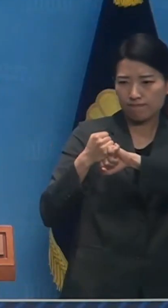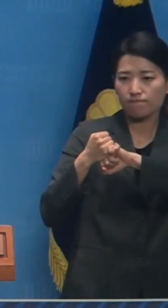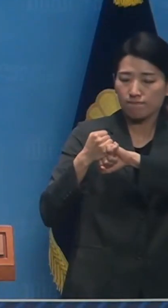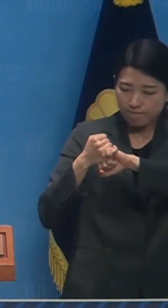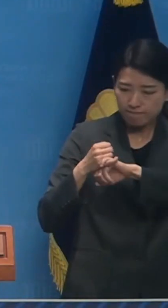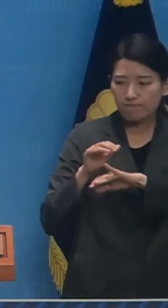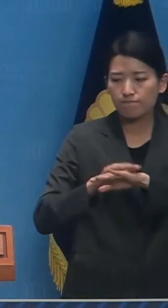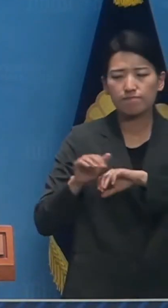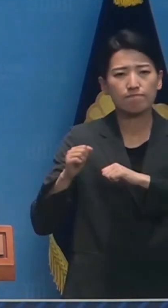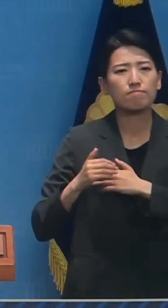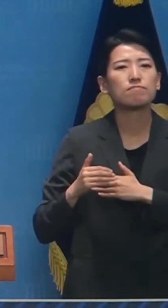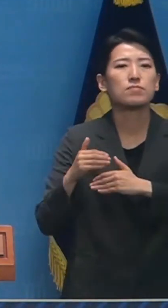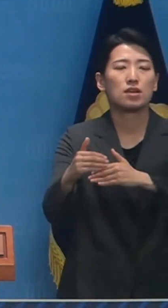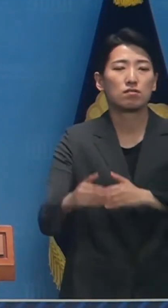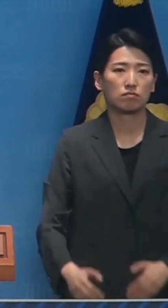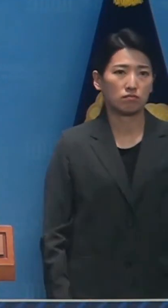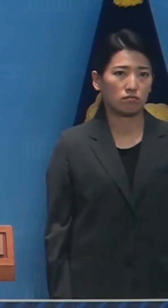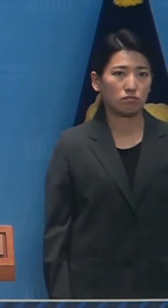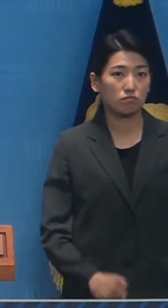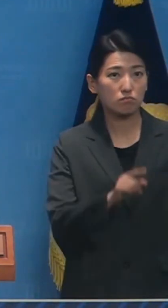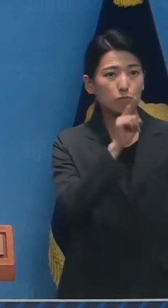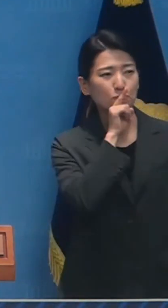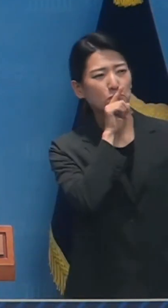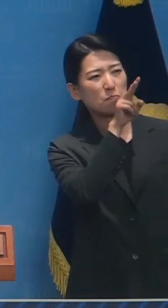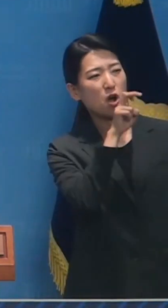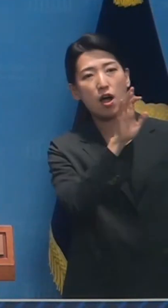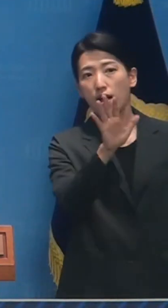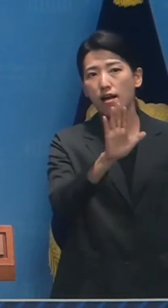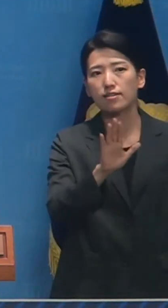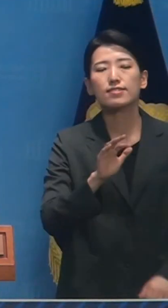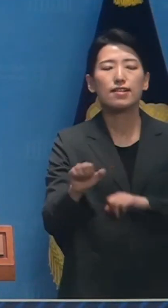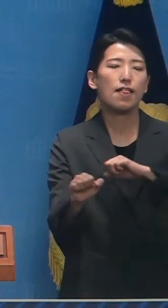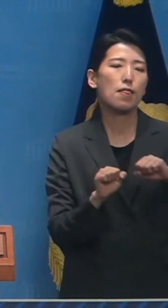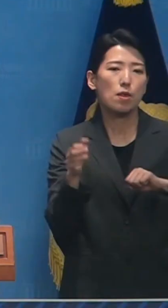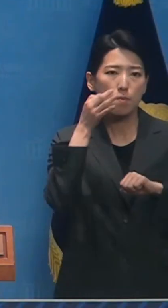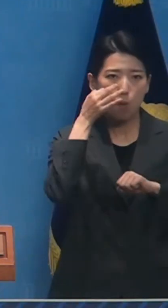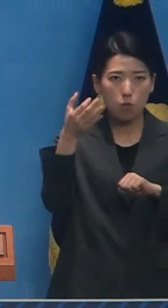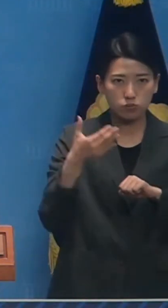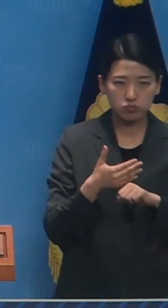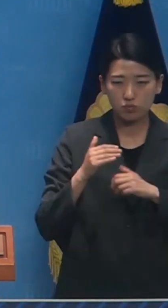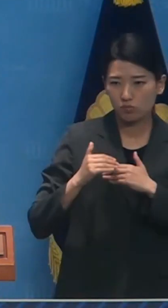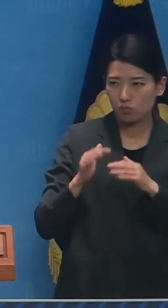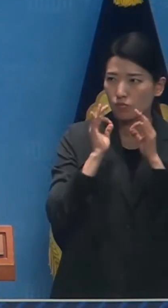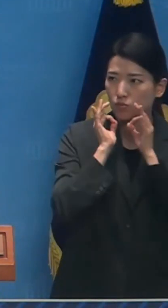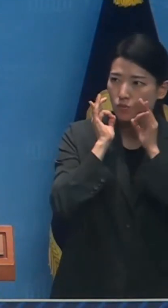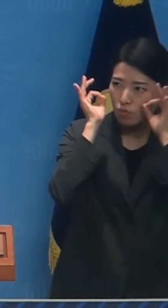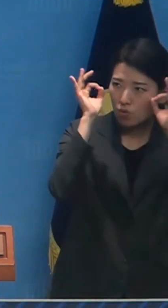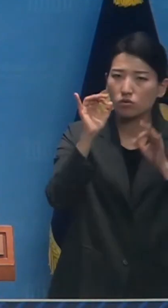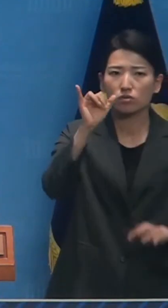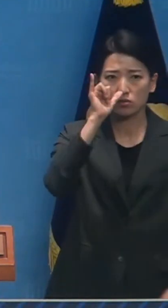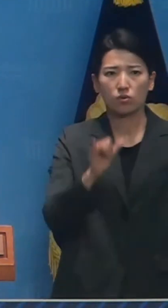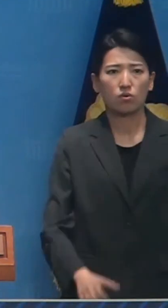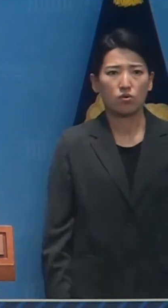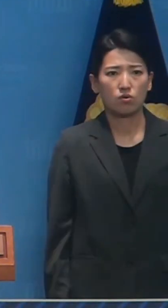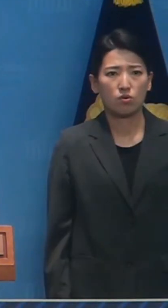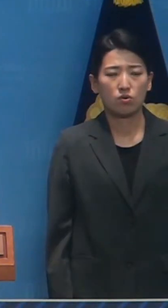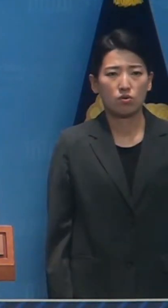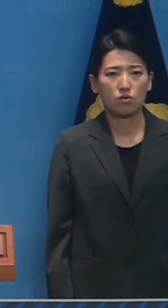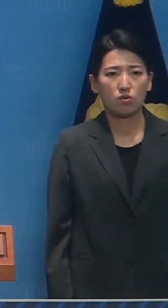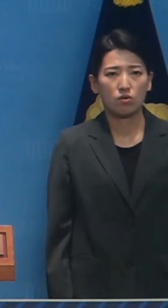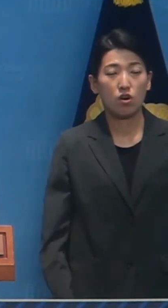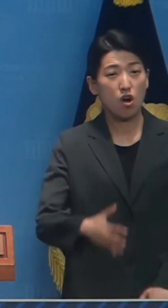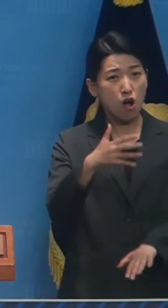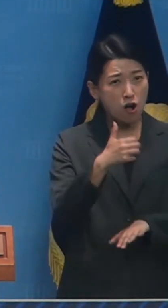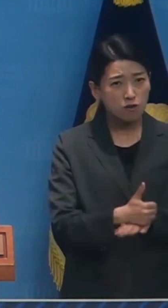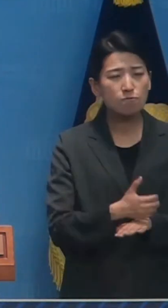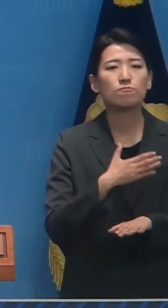실행 중이고, 말보다는 실천이 앞서는 신뢰가 되는 실질적인 행동하는 양심을 보여주고 있어서